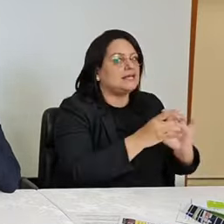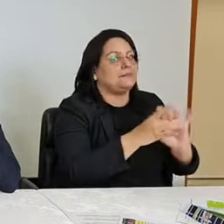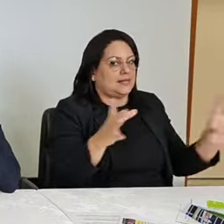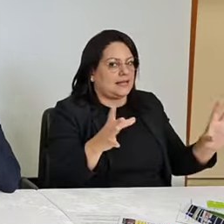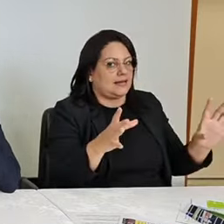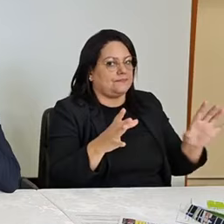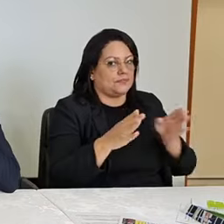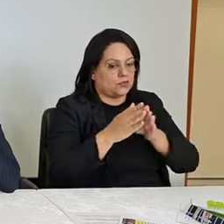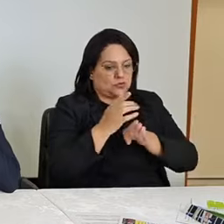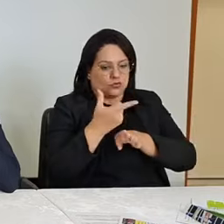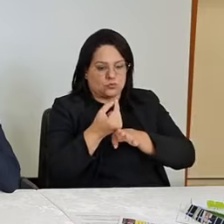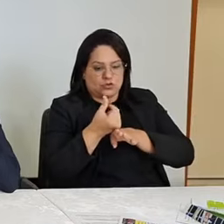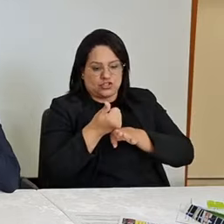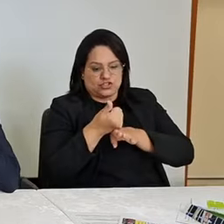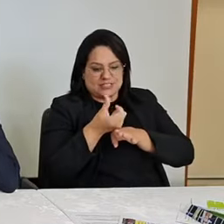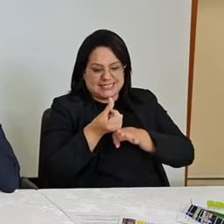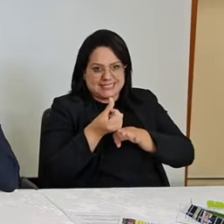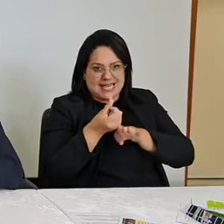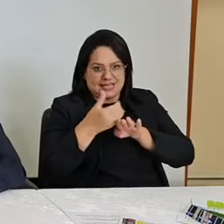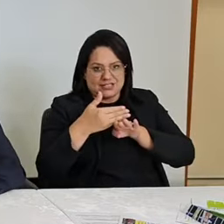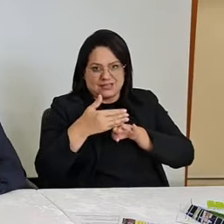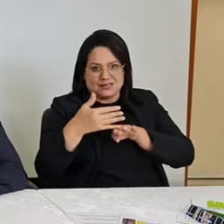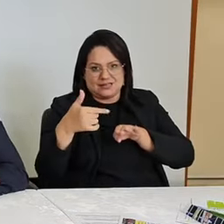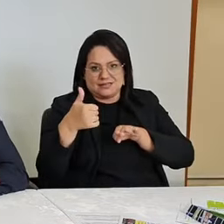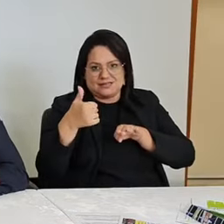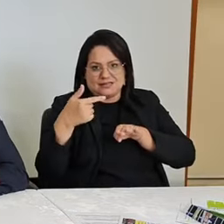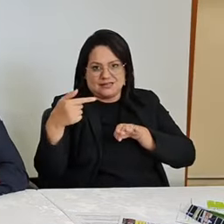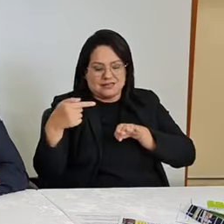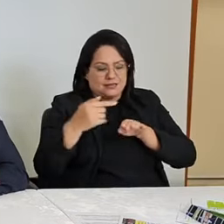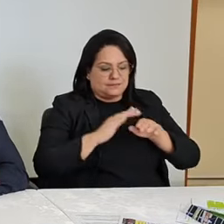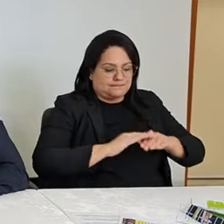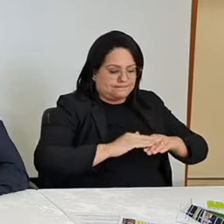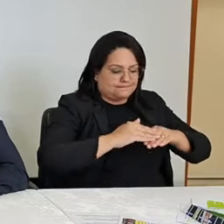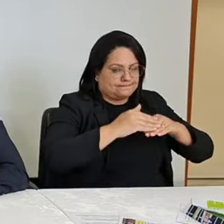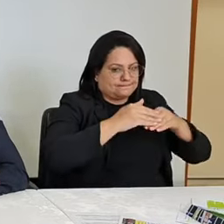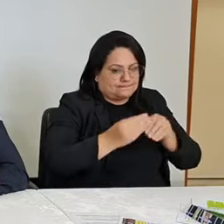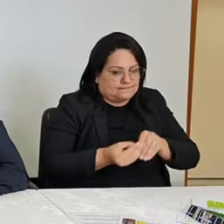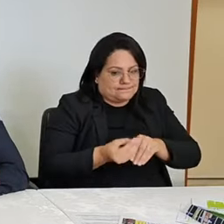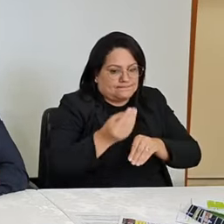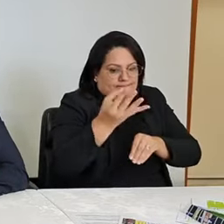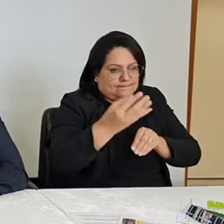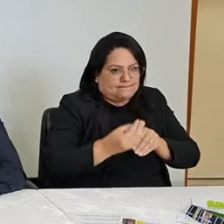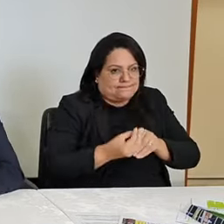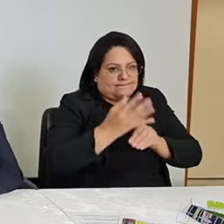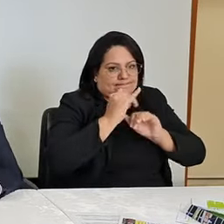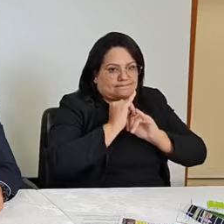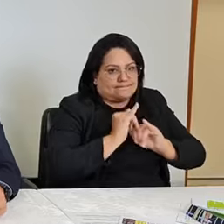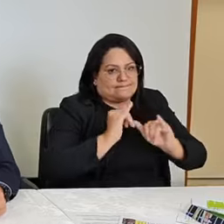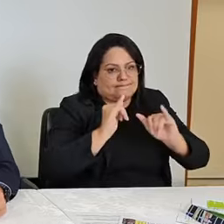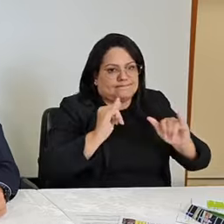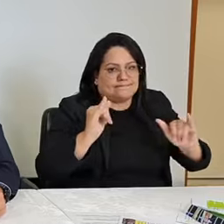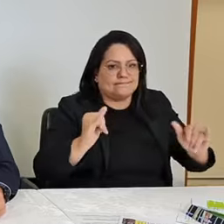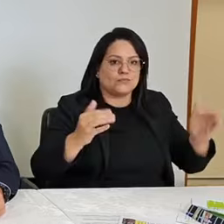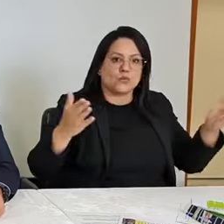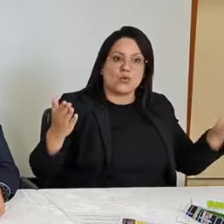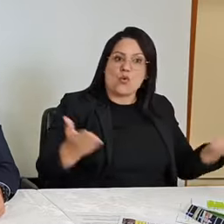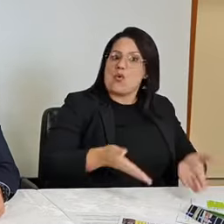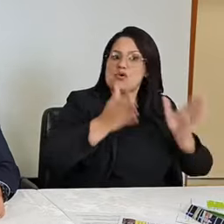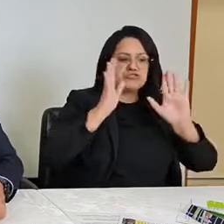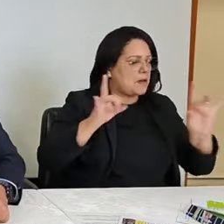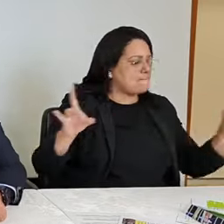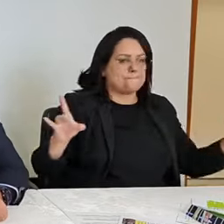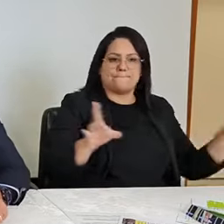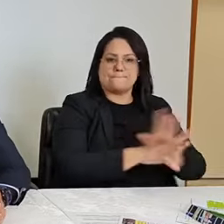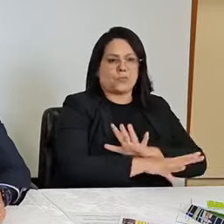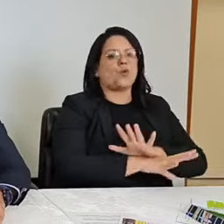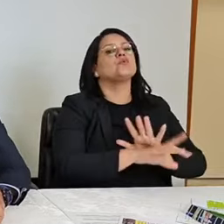daí, 2016, 2017, gradativamente, as informações foram sendo disponibilizadas. Hoje, já está tudo